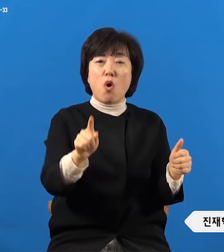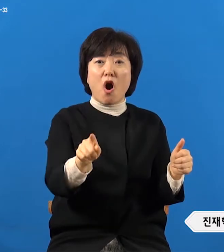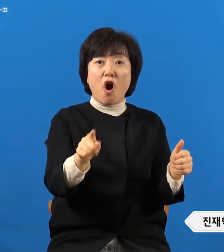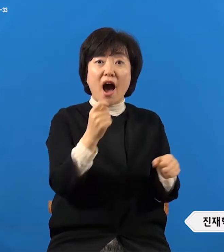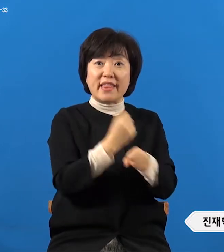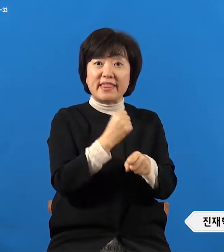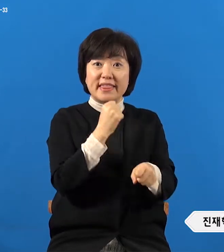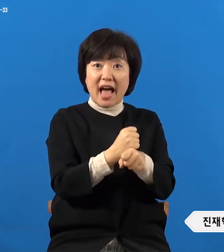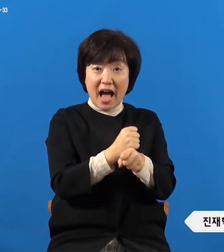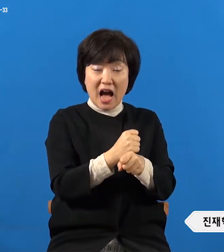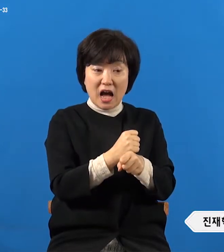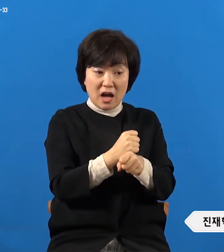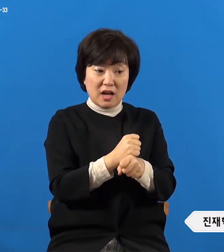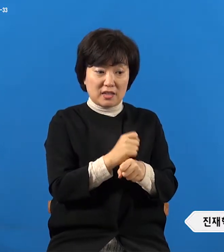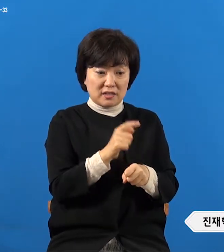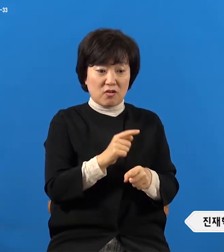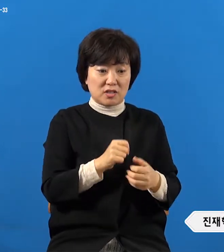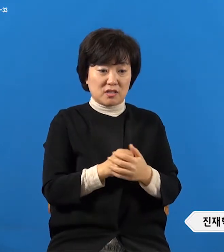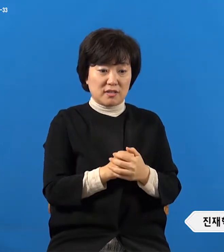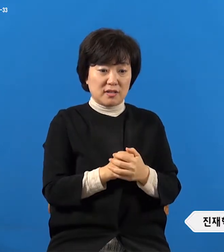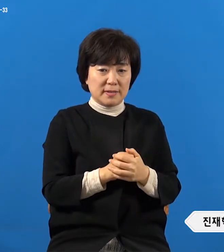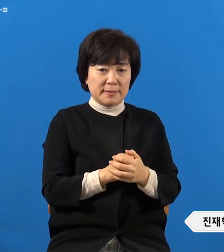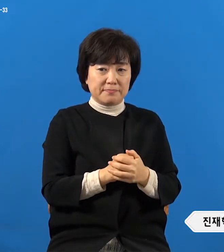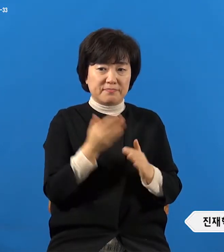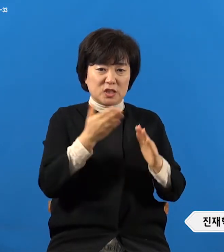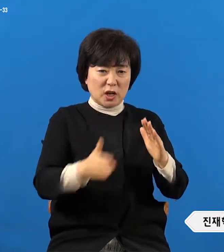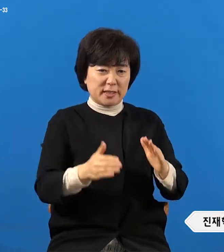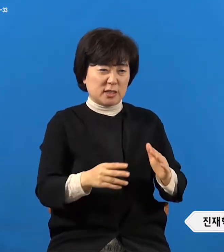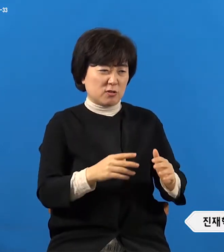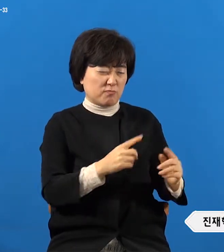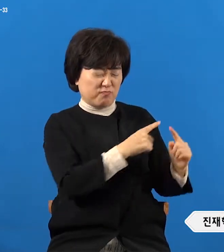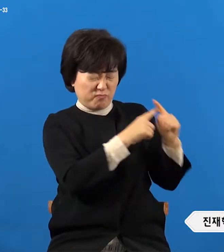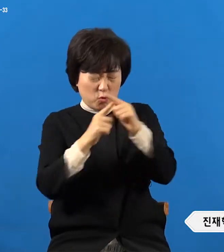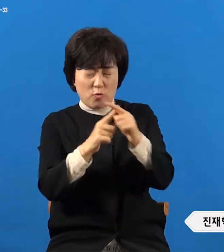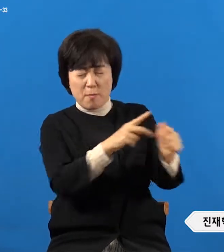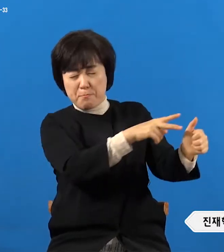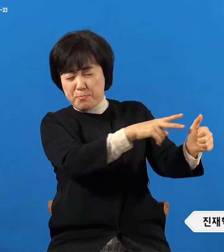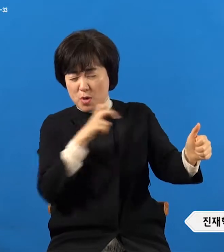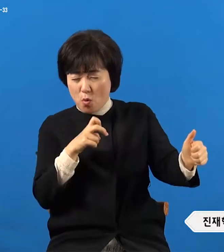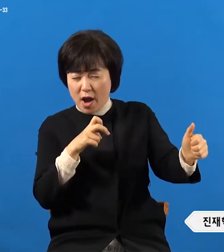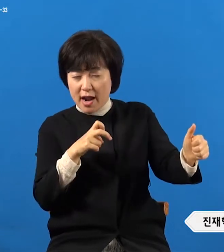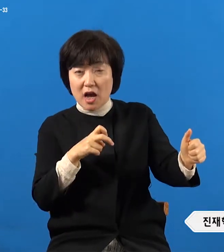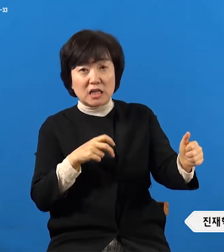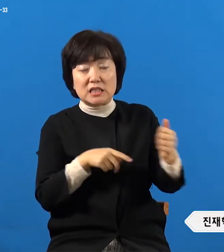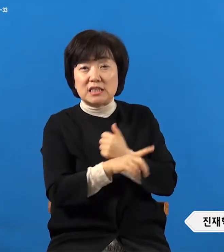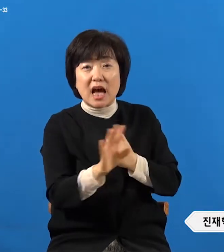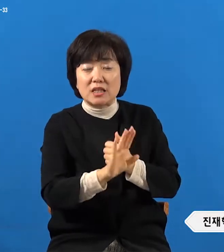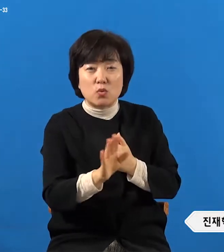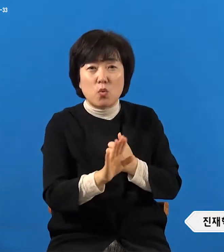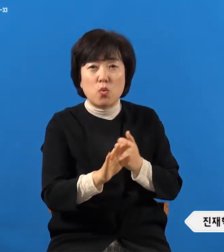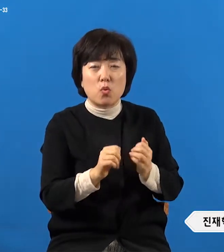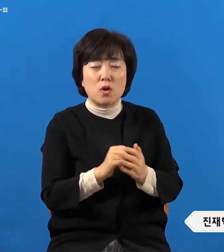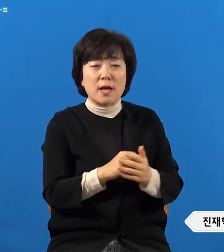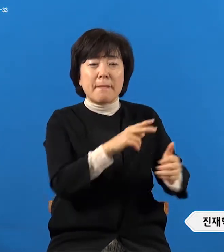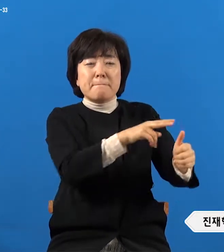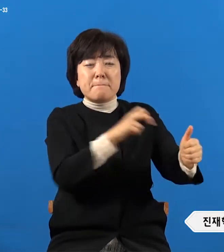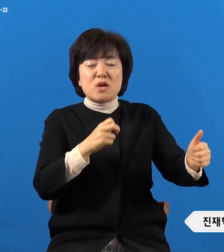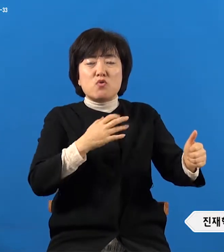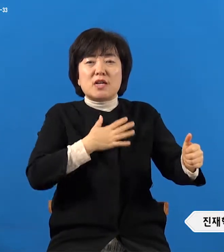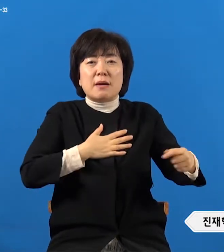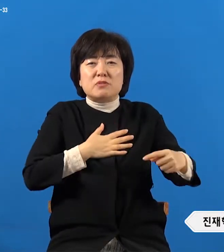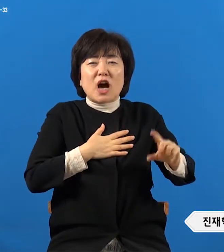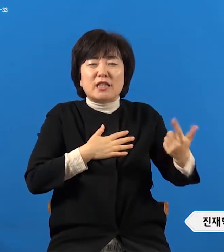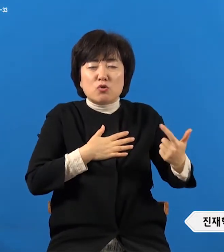아니라 상대적인 감정의 우선순위를 이야기합니다. 다시 말하면 미워하는 감정이